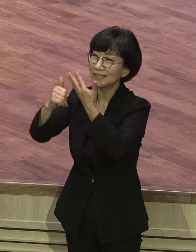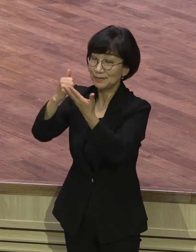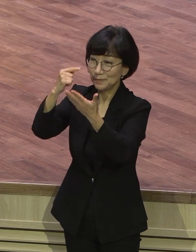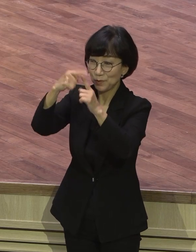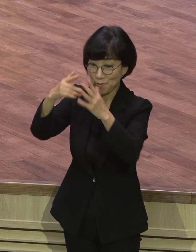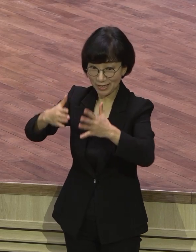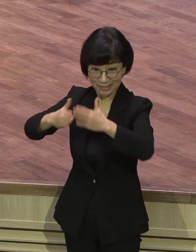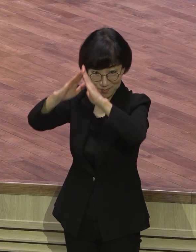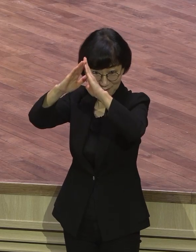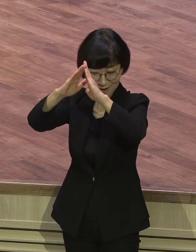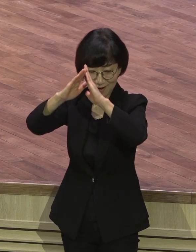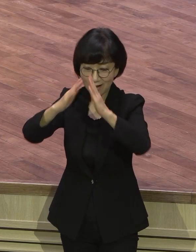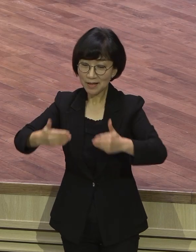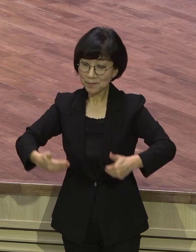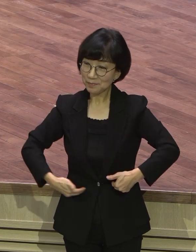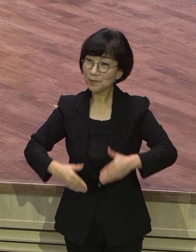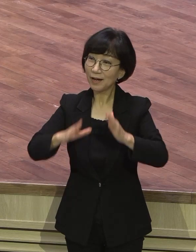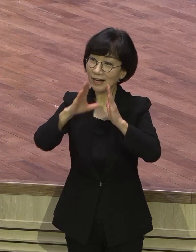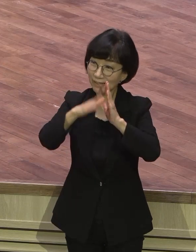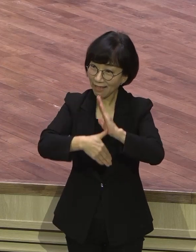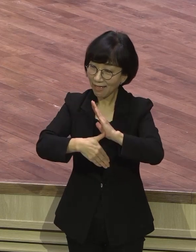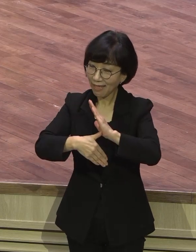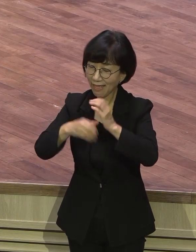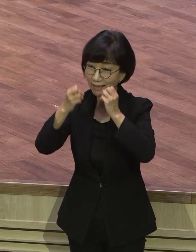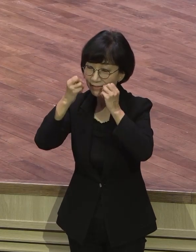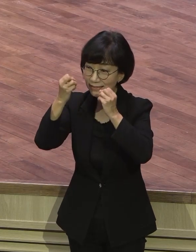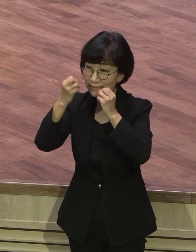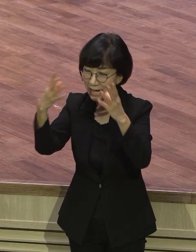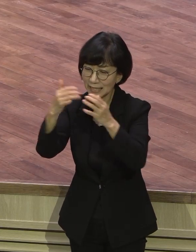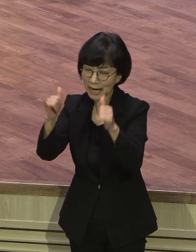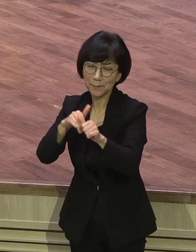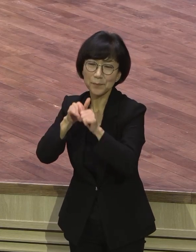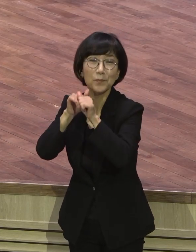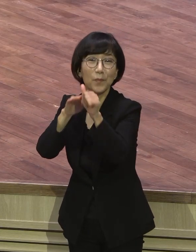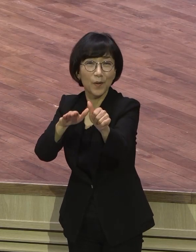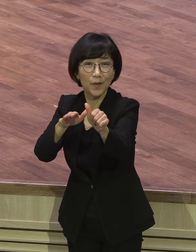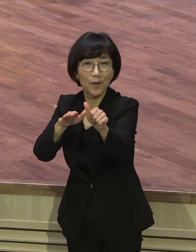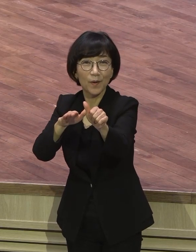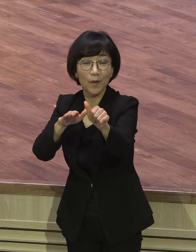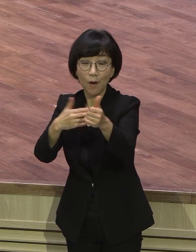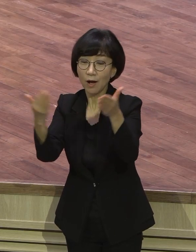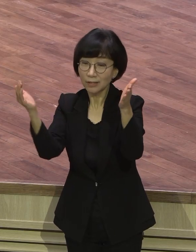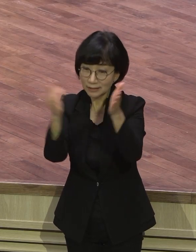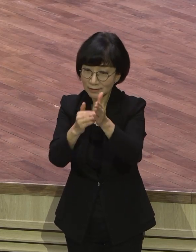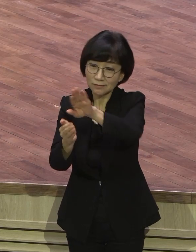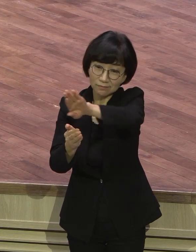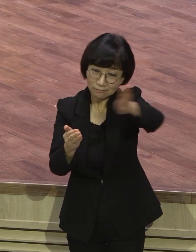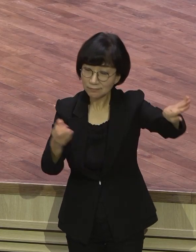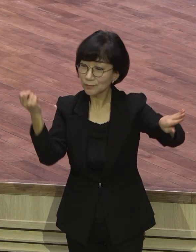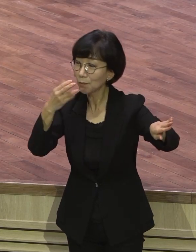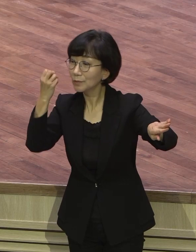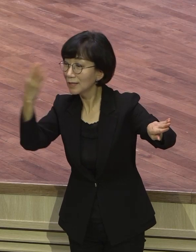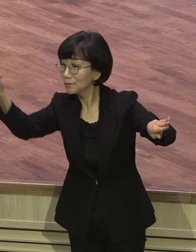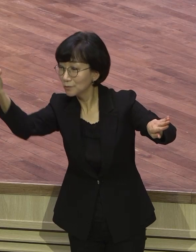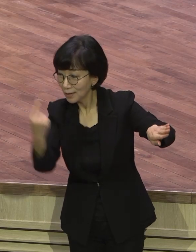필요할 때마다 쓰고 없어지고 쓰고 버리고 쓰고 하늘 그때그때 서시는구나.